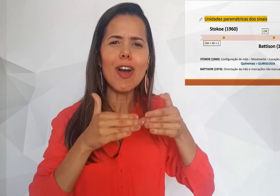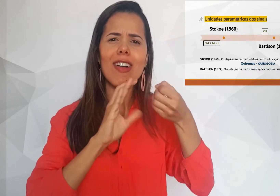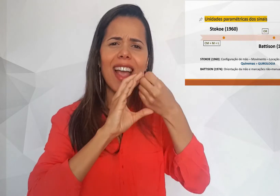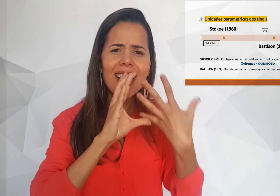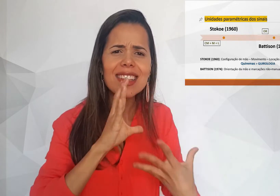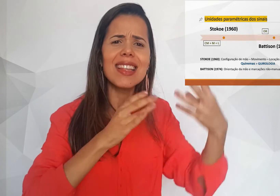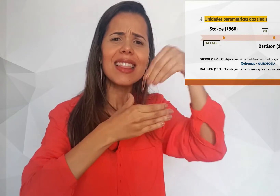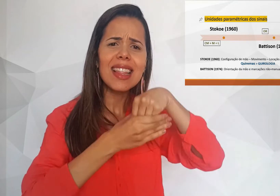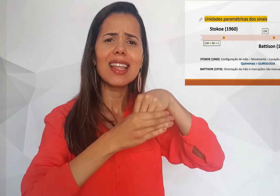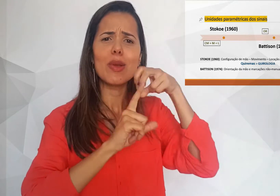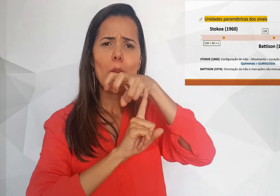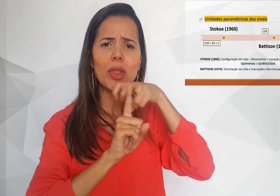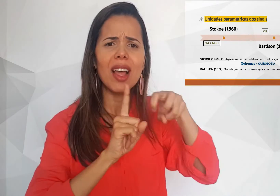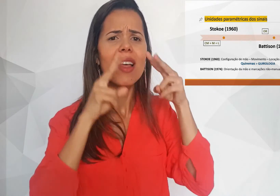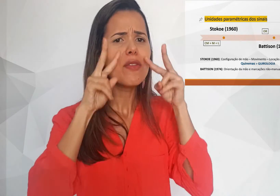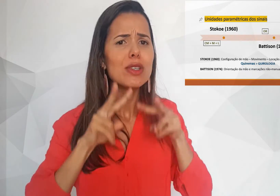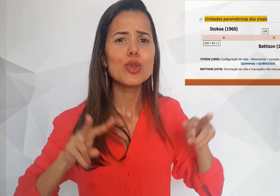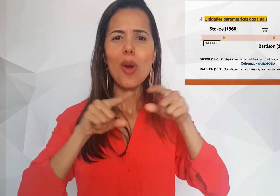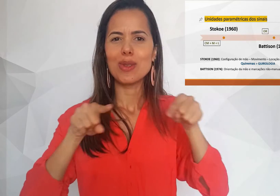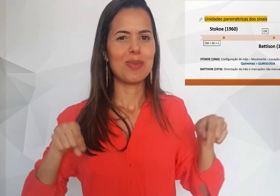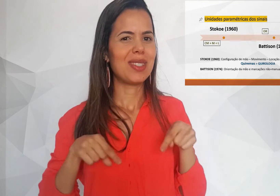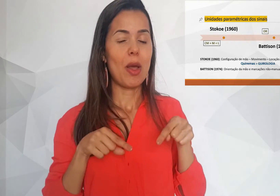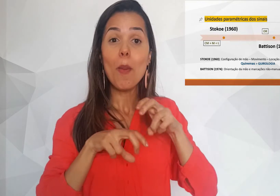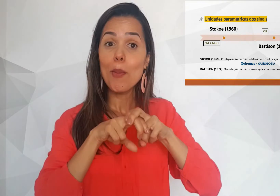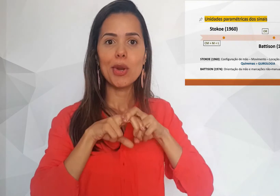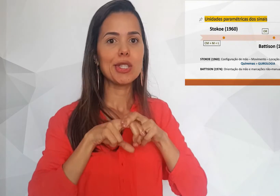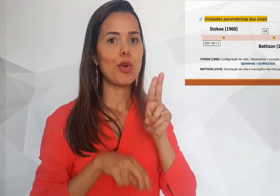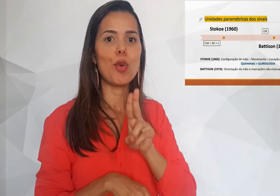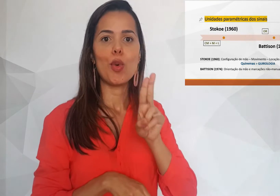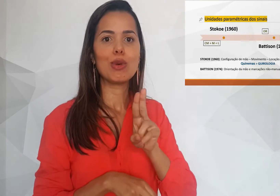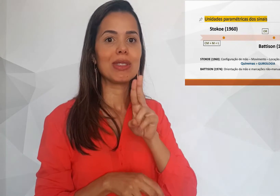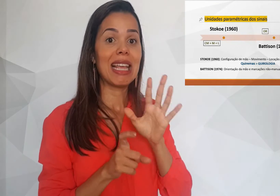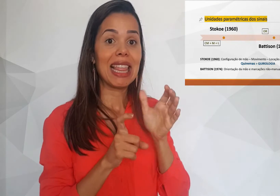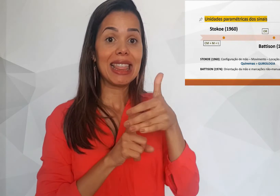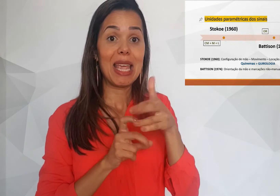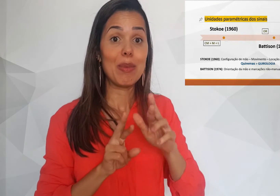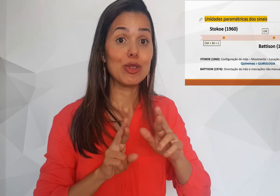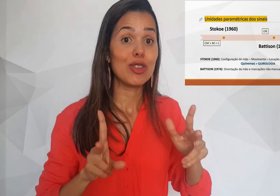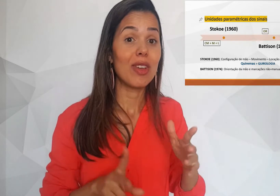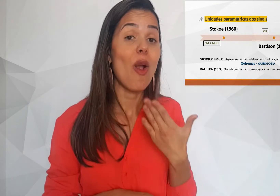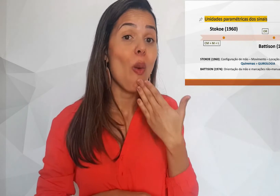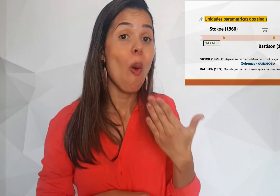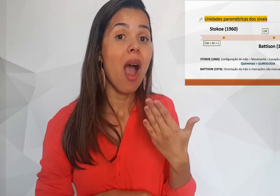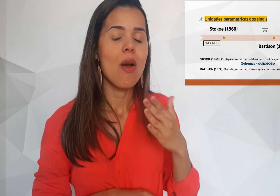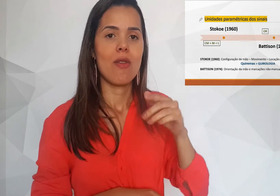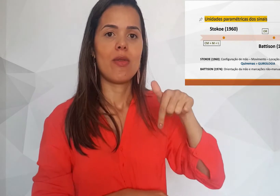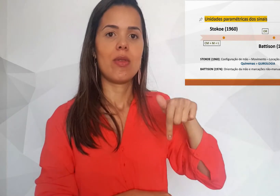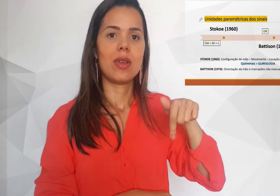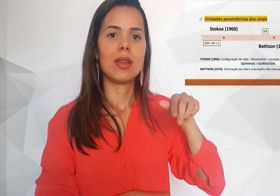línguas de sinais específicos dessa modalidade visual espacial, ao que ele considerou mais viável fazer o uso do